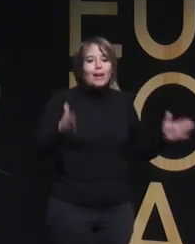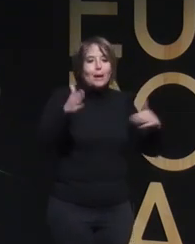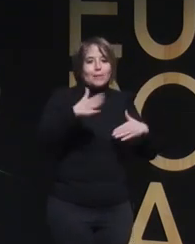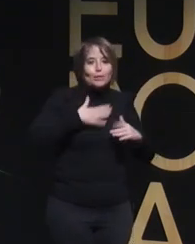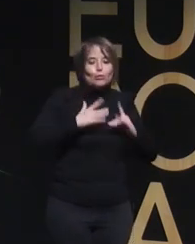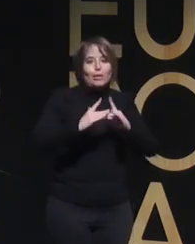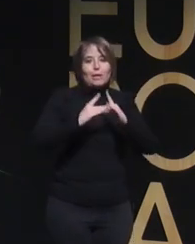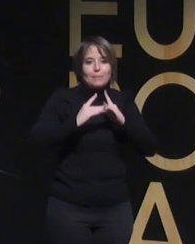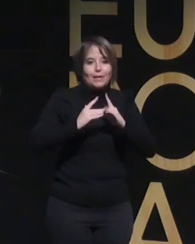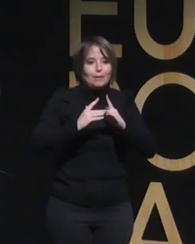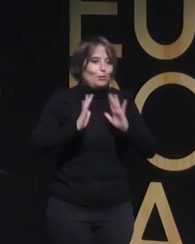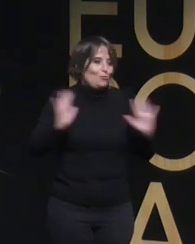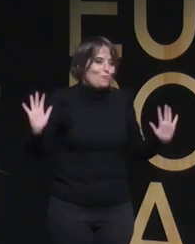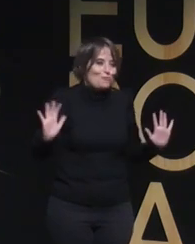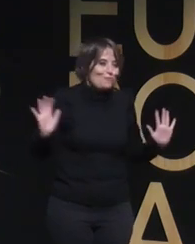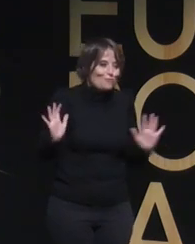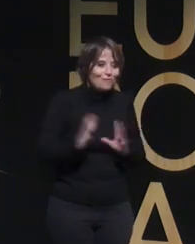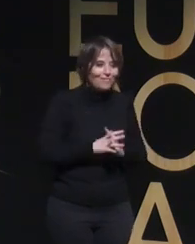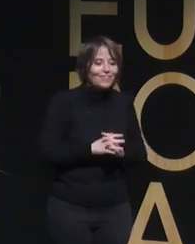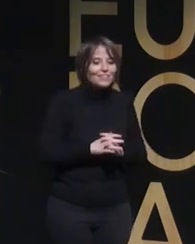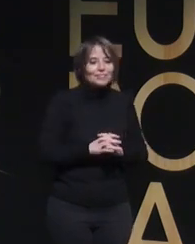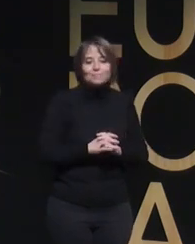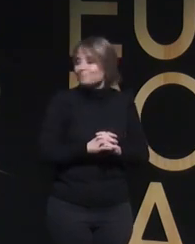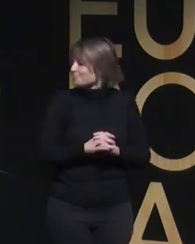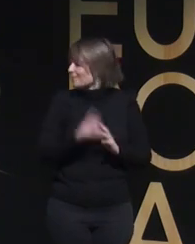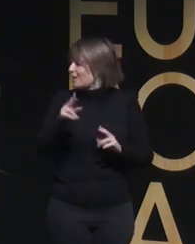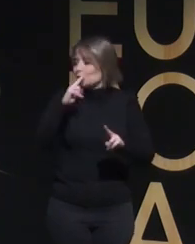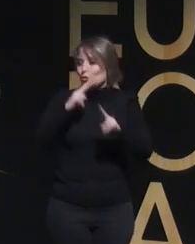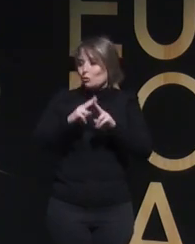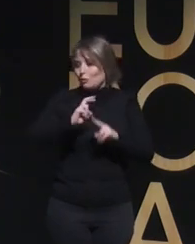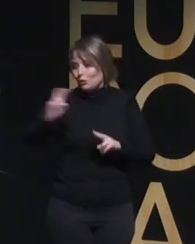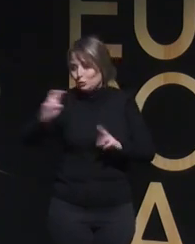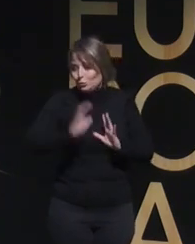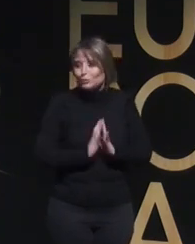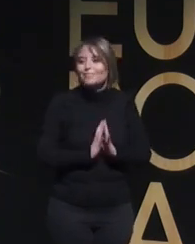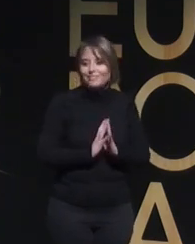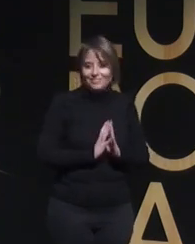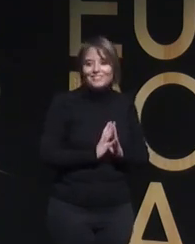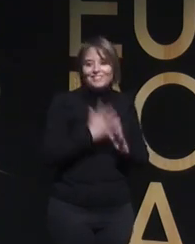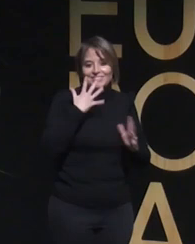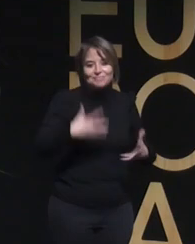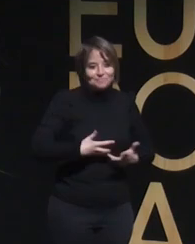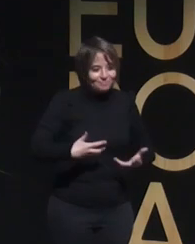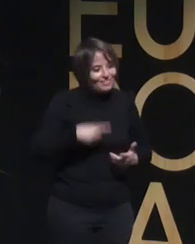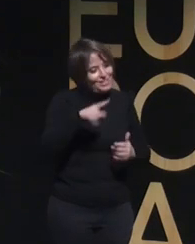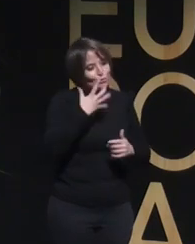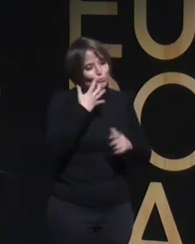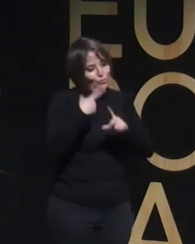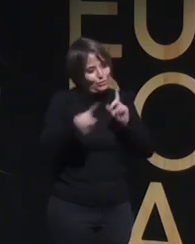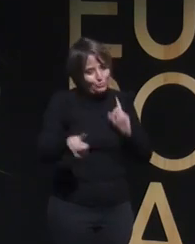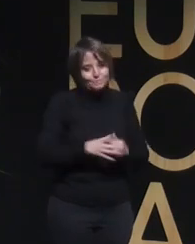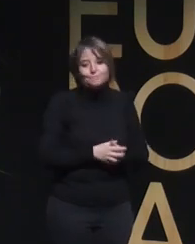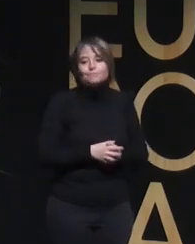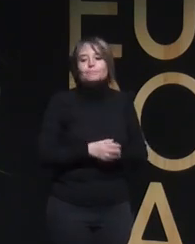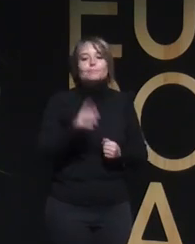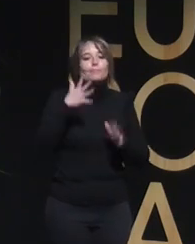cama, en el dormitorio. Eso es, tiene otro nombre diferente, ¿vale? Eso es otra cosa. Eso es otra cosa. Por lo tanto,